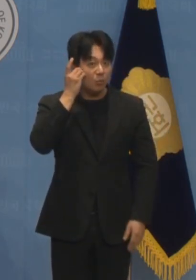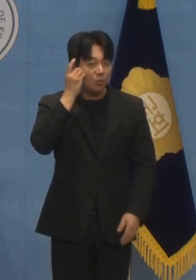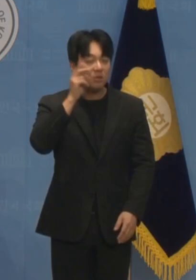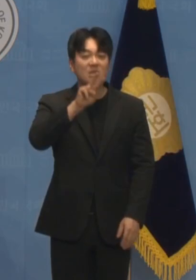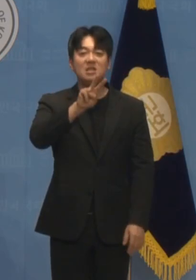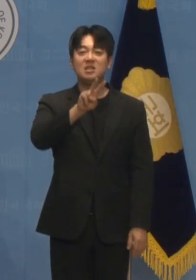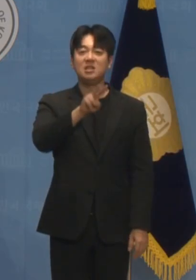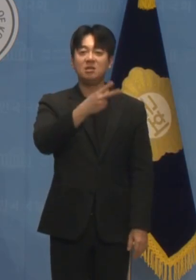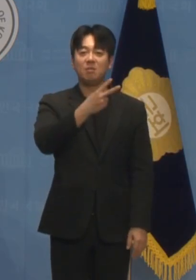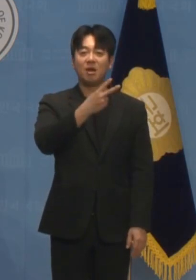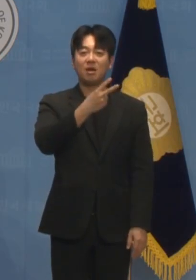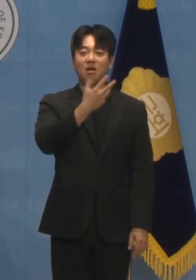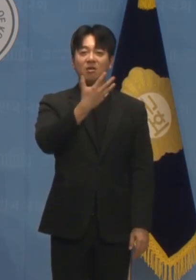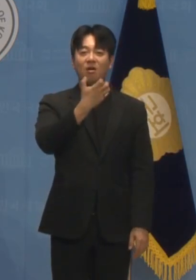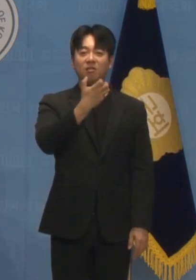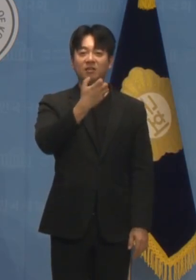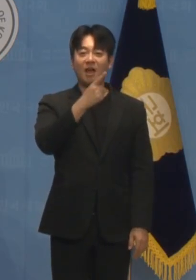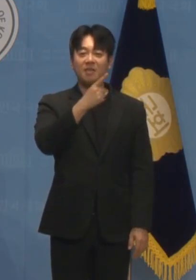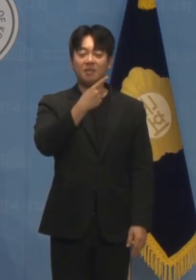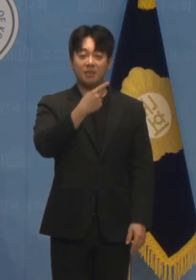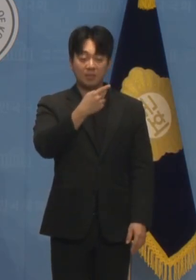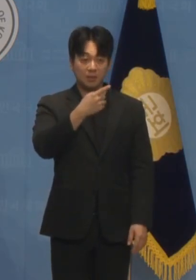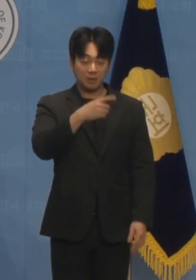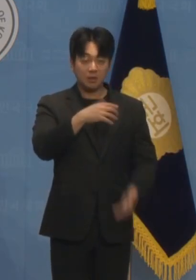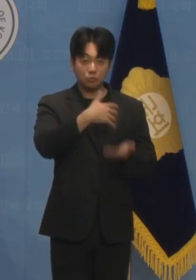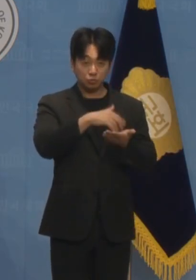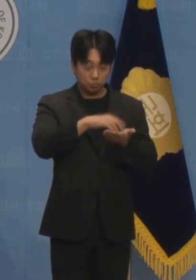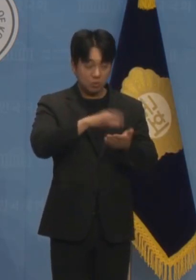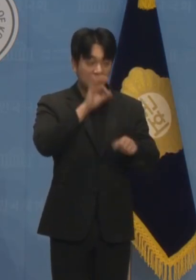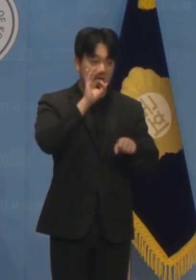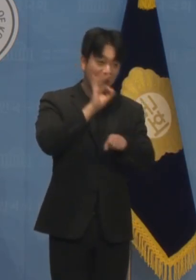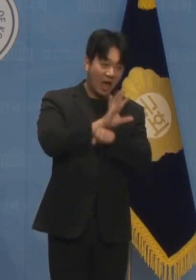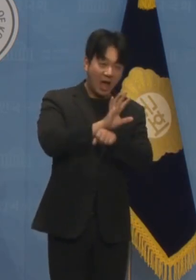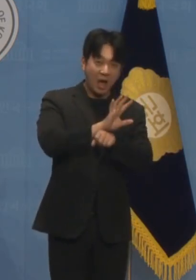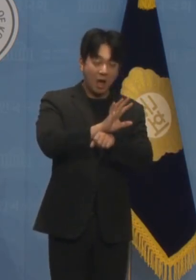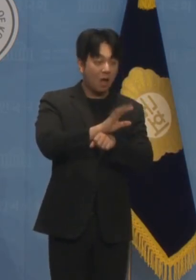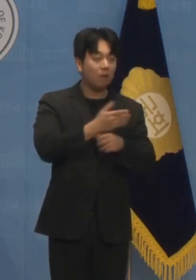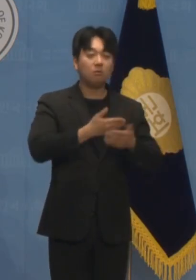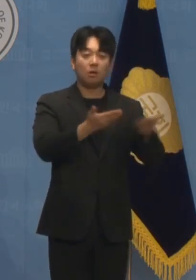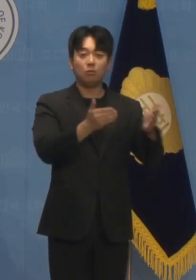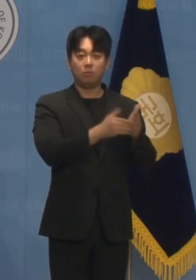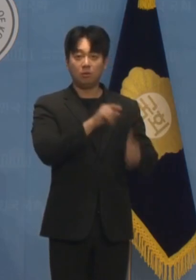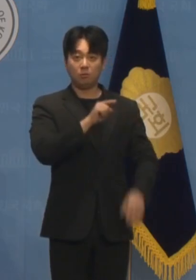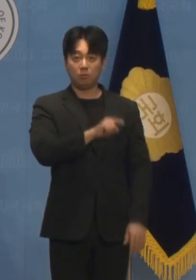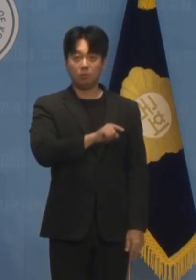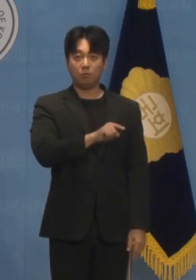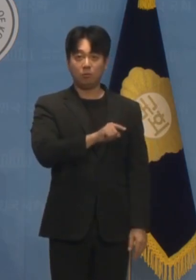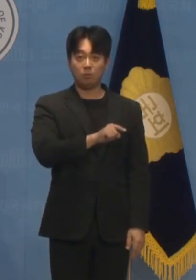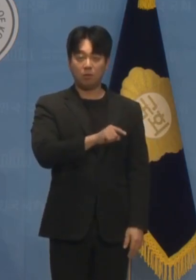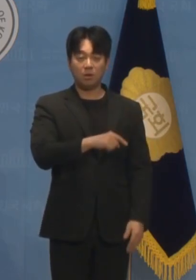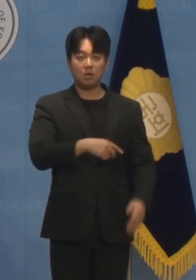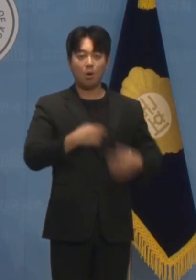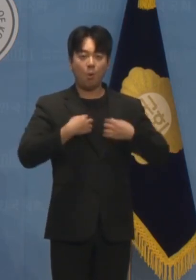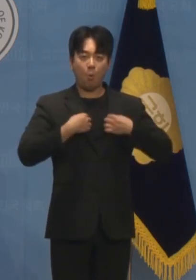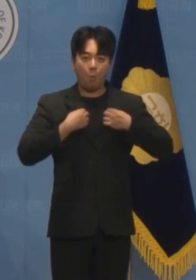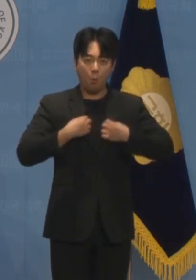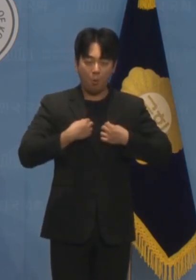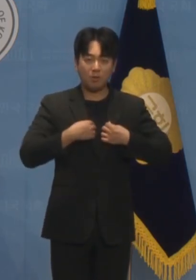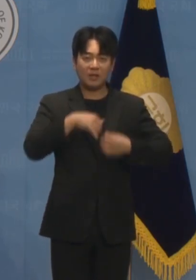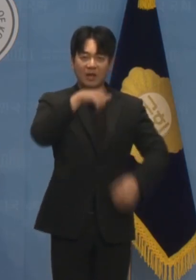281대를 체육회 전 직원에게 나눠주었고 19억 6,500만 원 상당의 의류, 가방, 신발